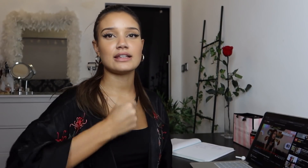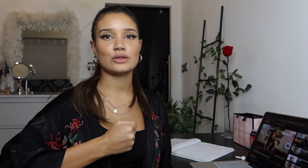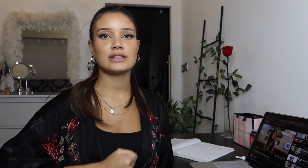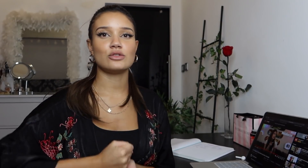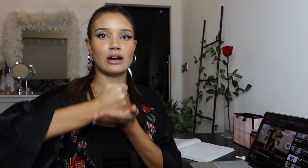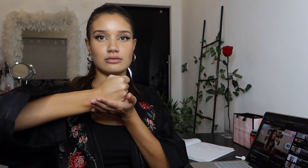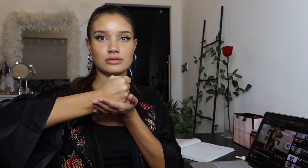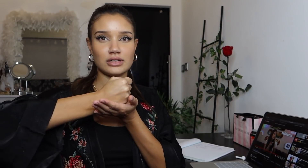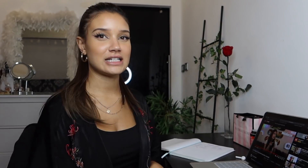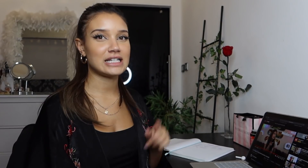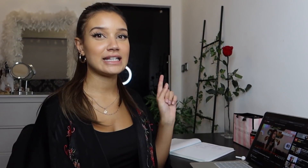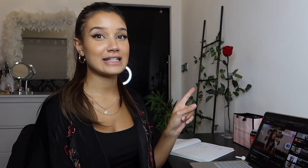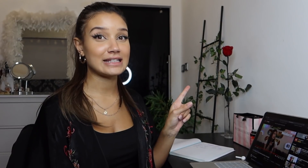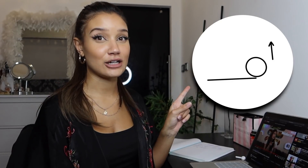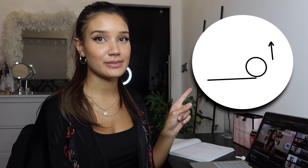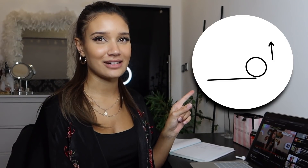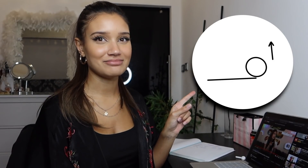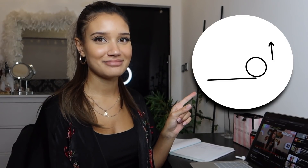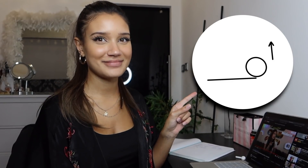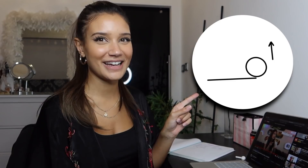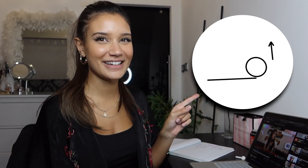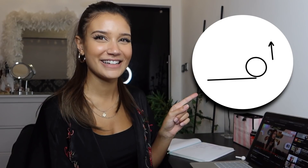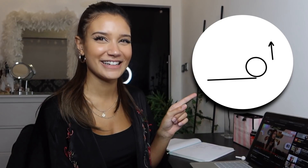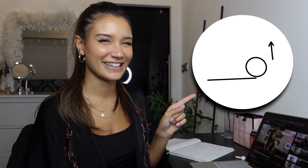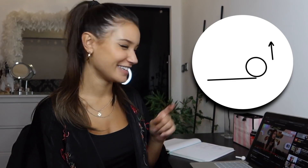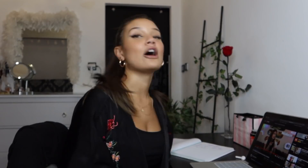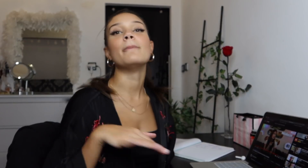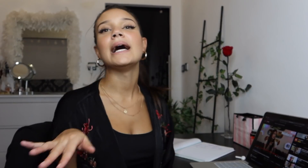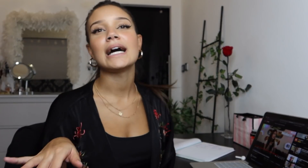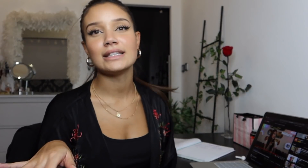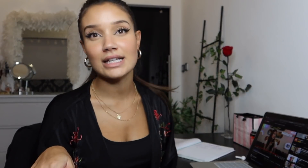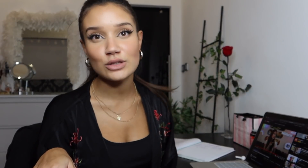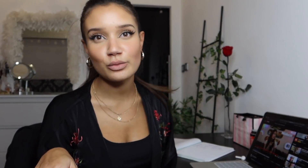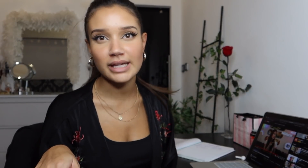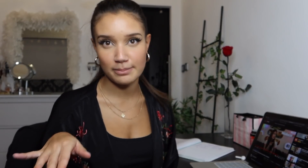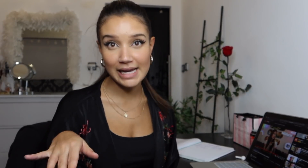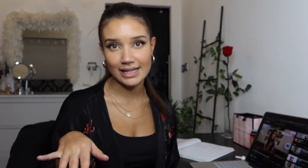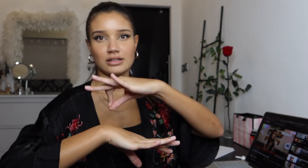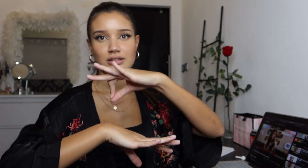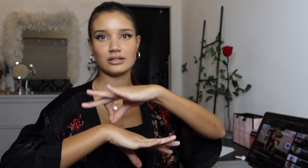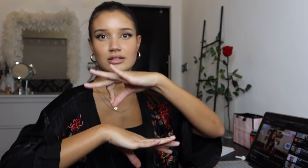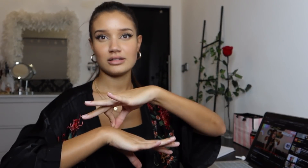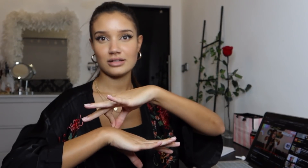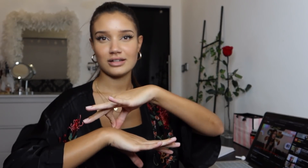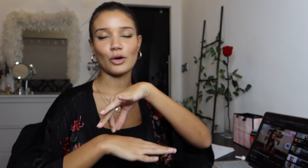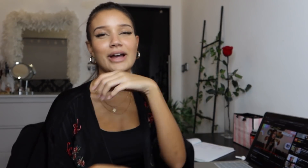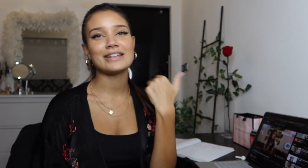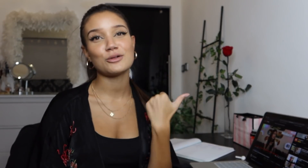ce signe là. Je l'ai dessiné comme ça. Alors malade, laisse tomber, malade. Regardez comment